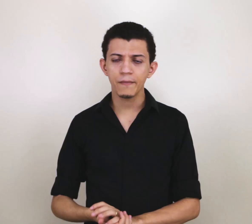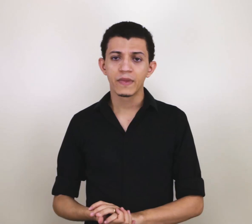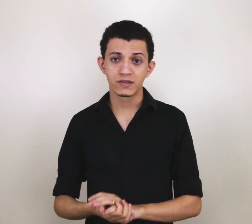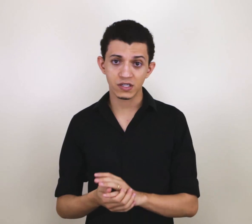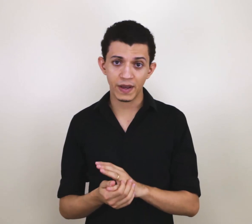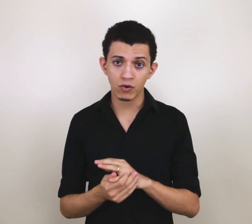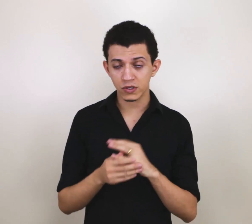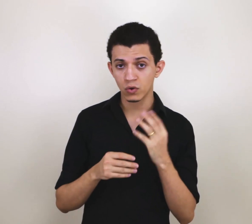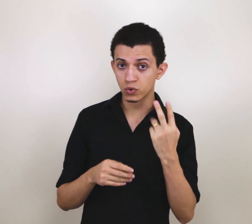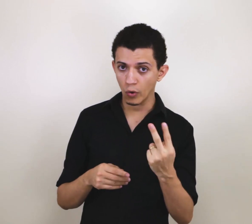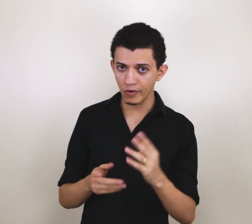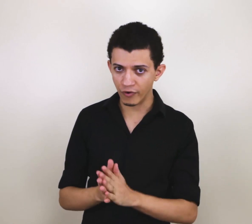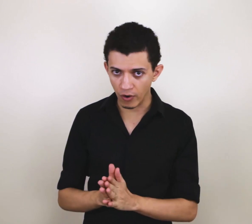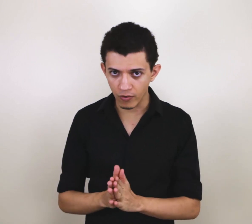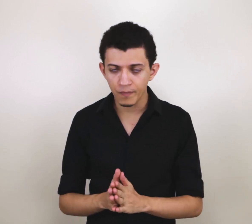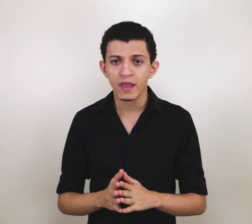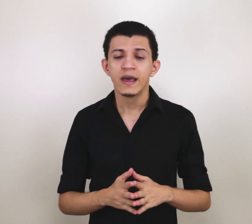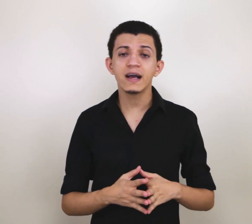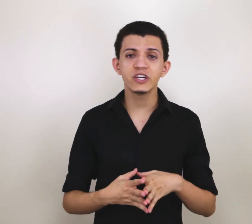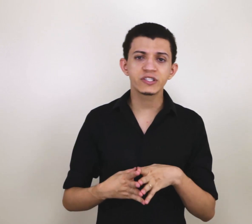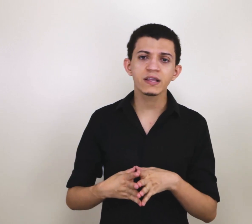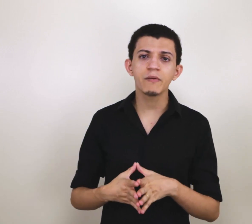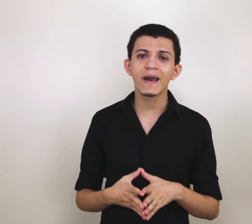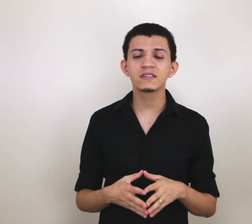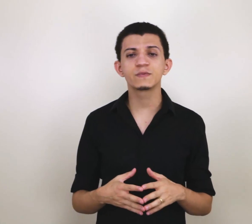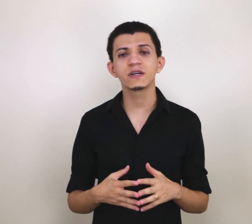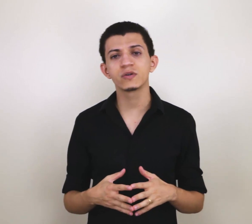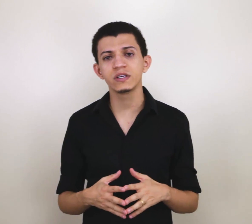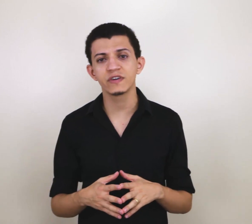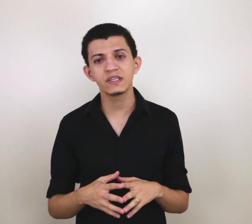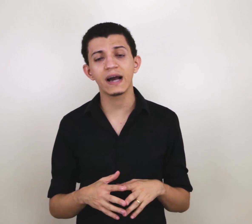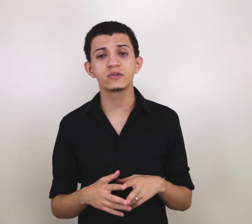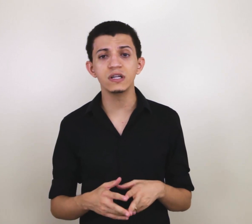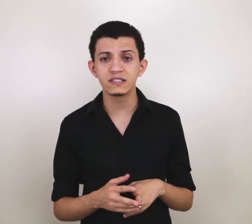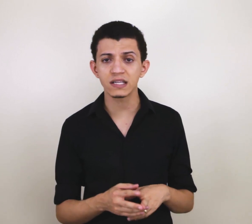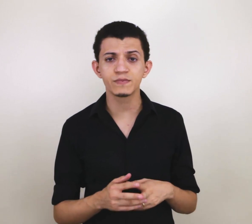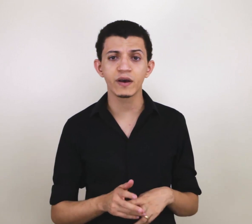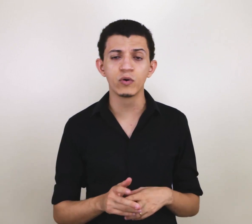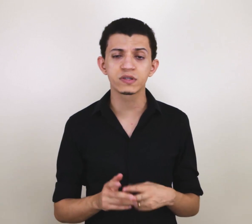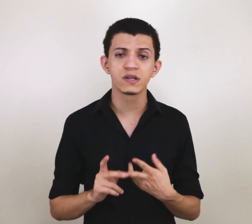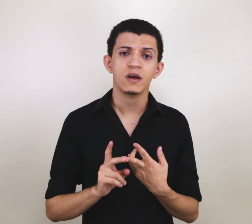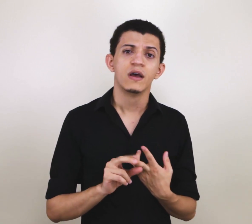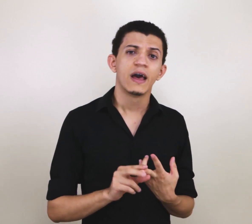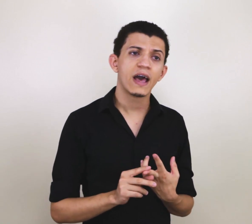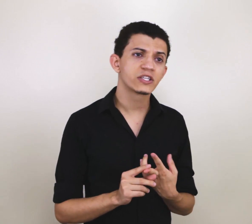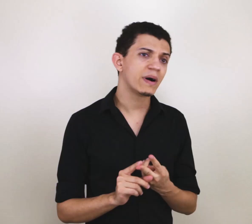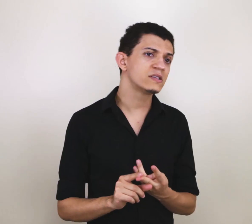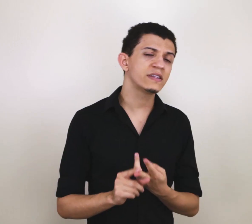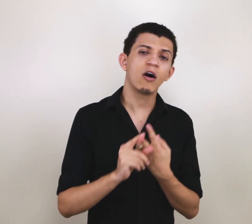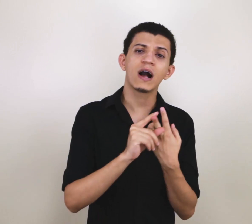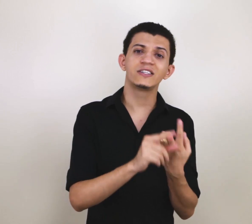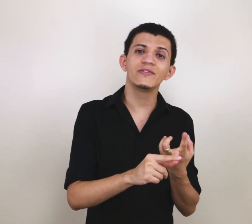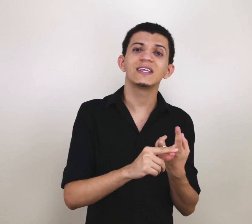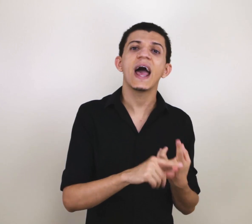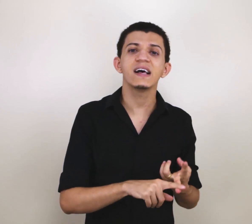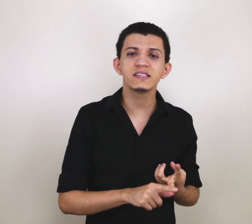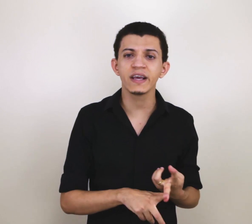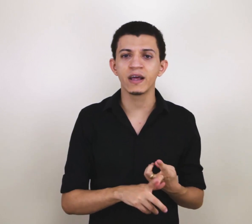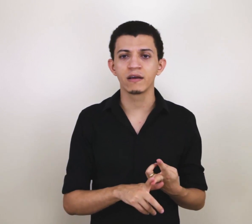Ok? São as perguntas com duplo foco. E a gente tem também as expressões faciais utilizadas, as perguntas chamadas interrogativas SN. O que